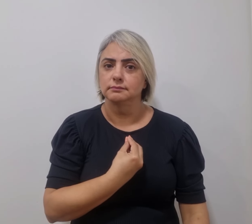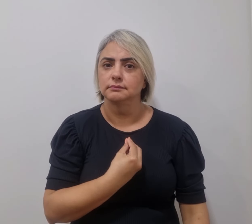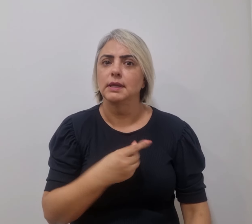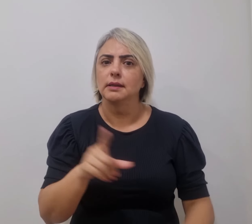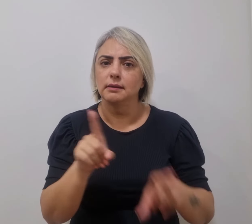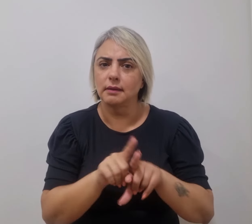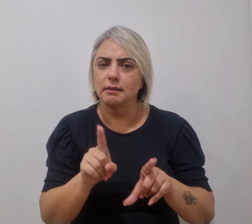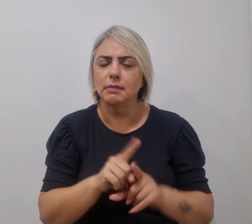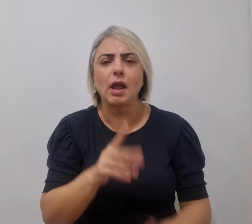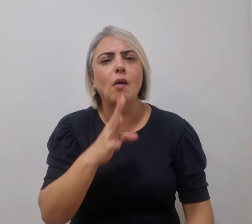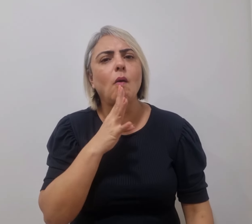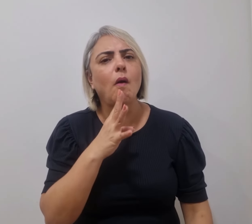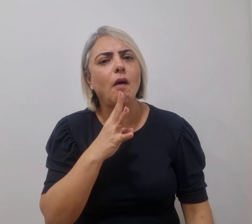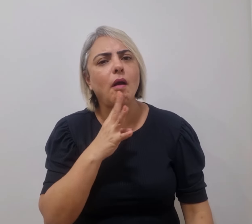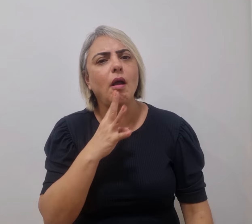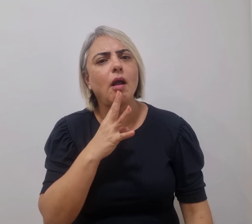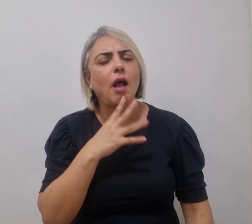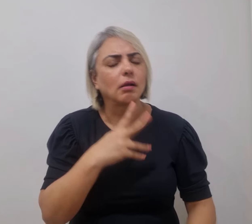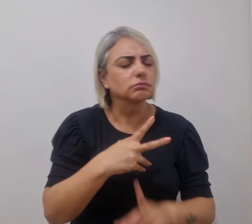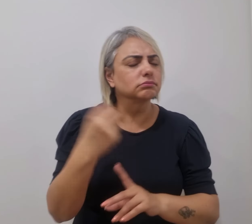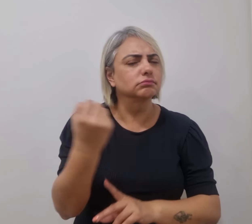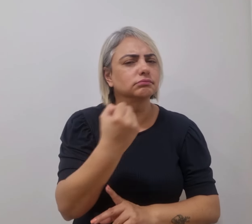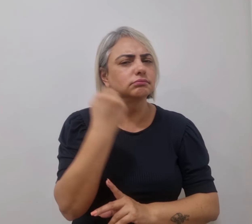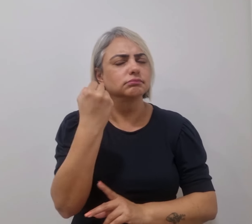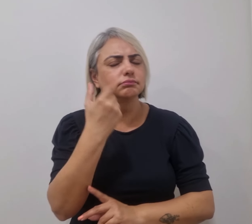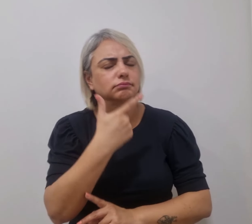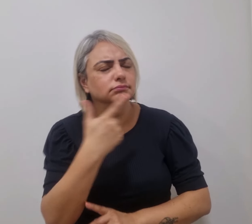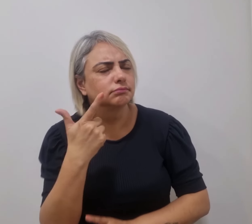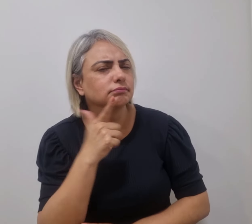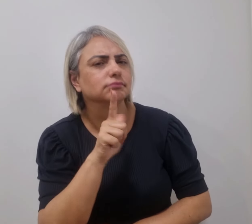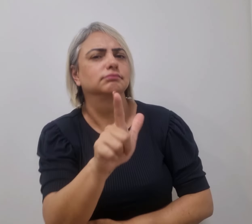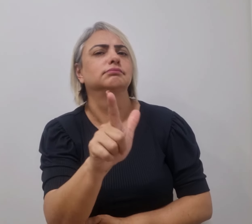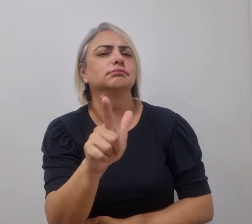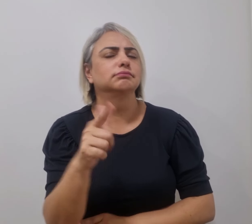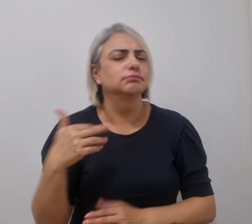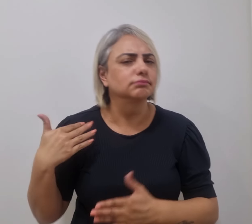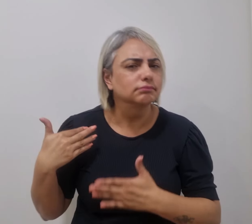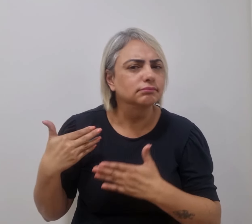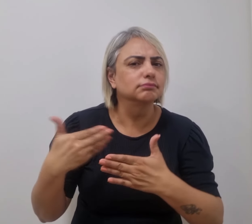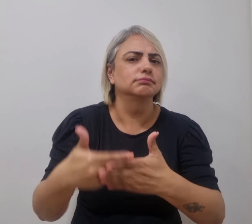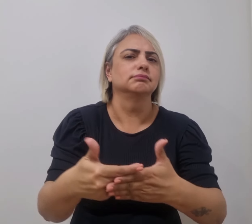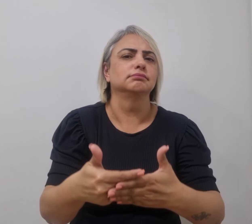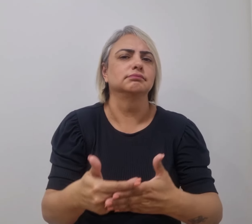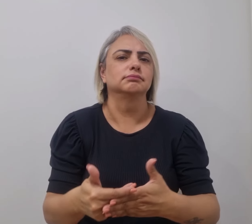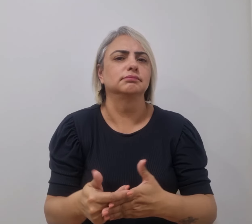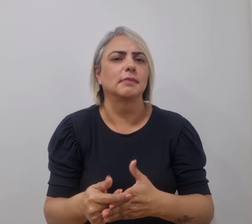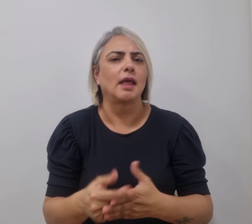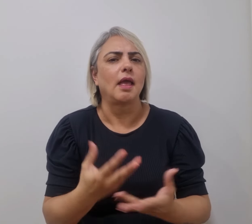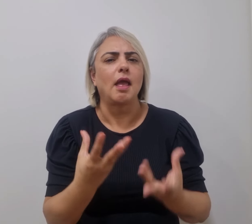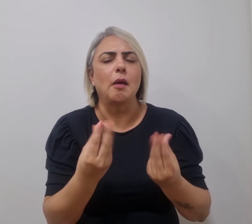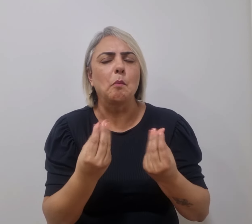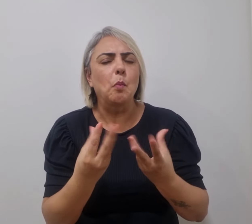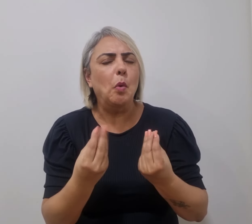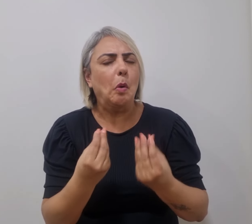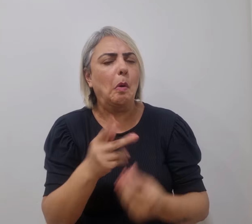de conhecer as conquistas alcançadas ao longo dos anos. Muitos professores e